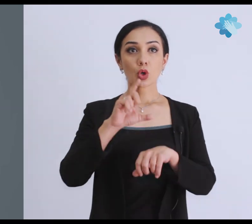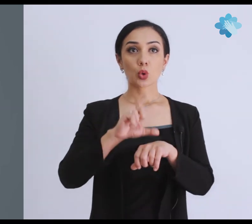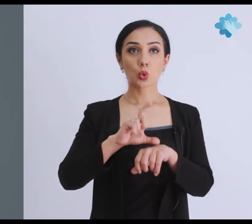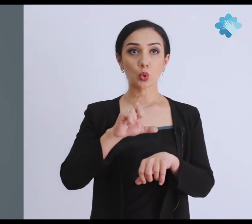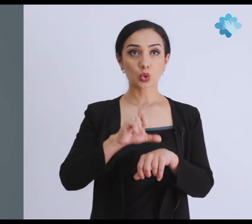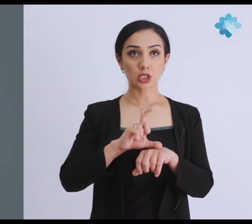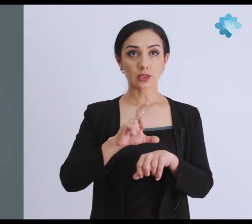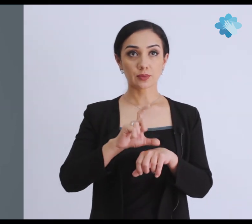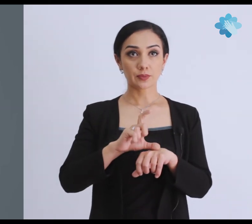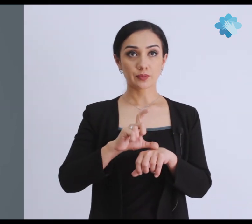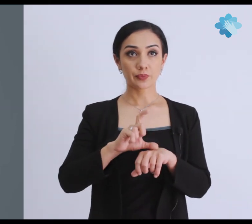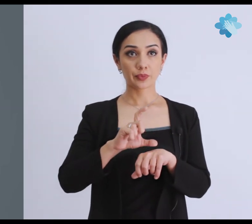кружка ложка